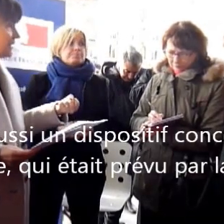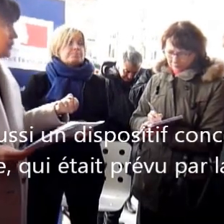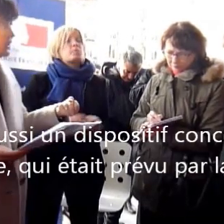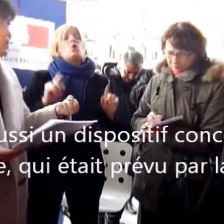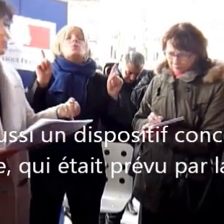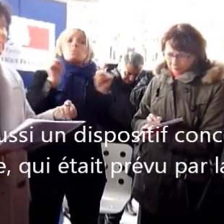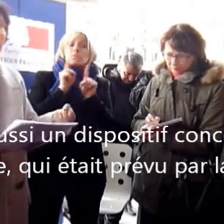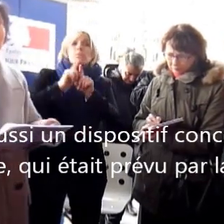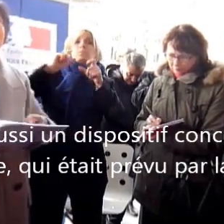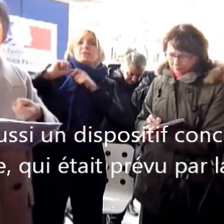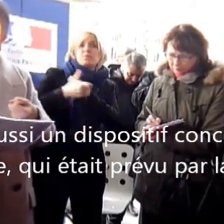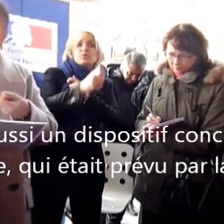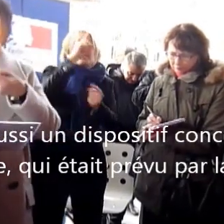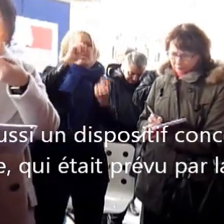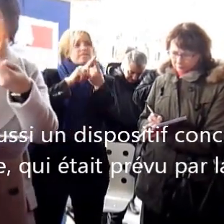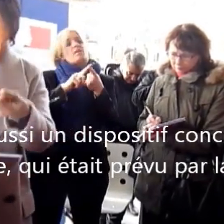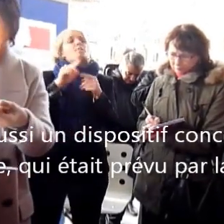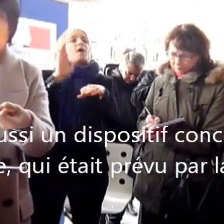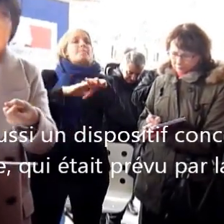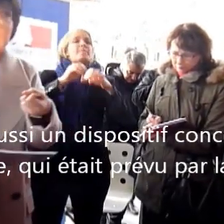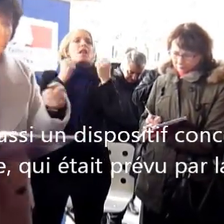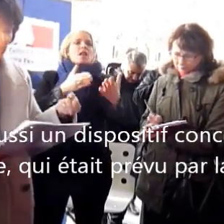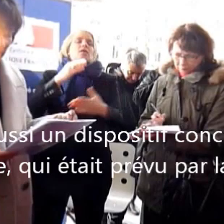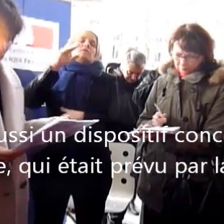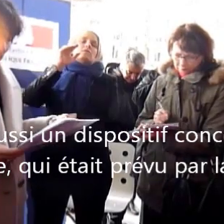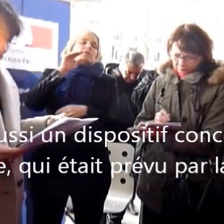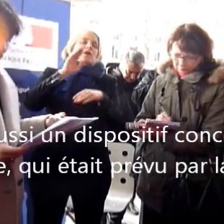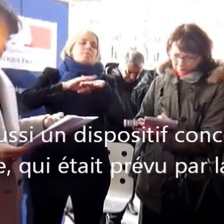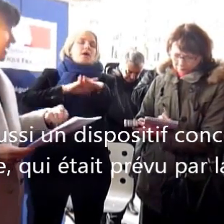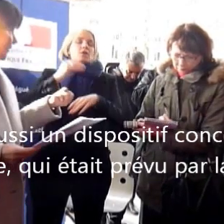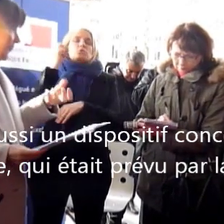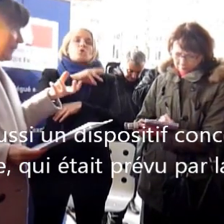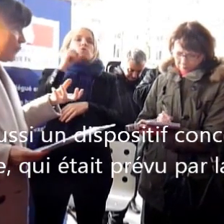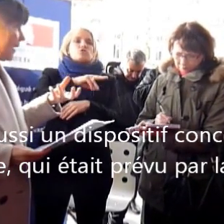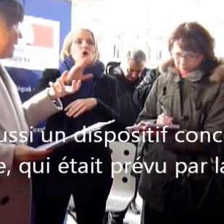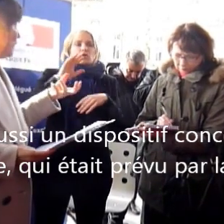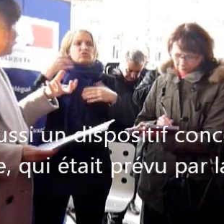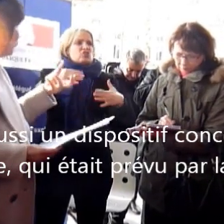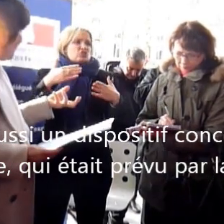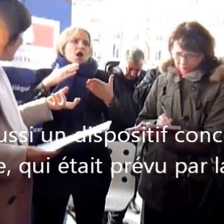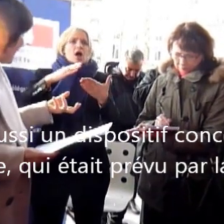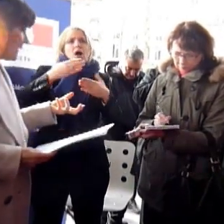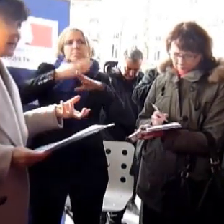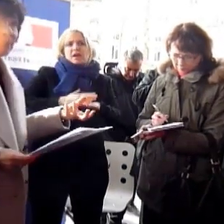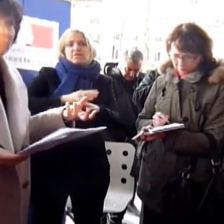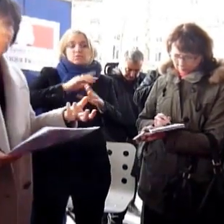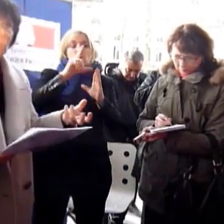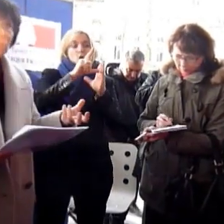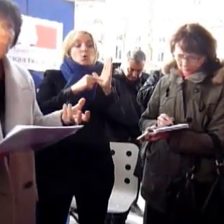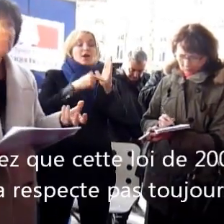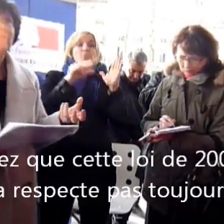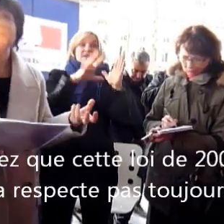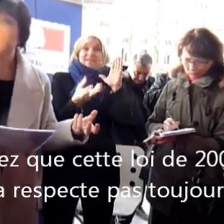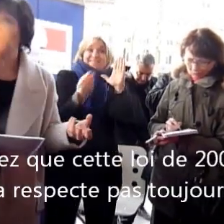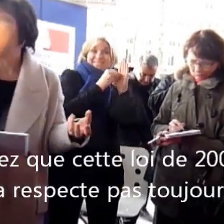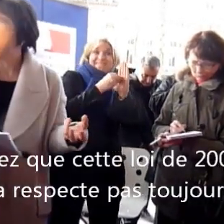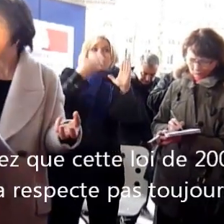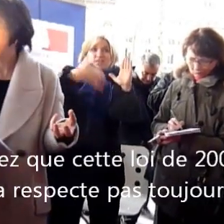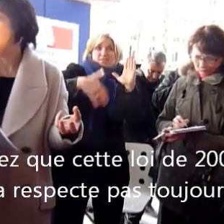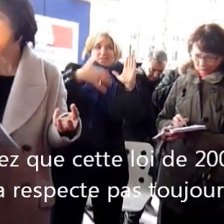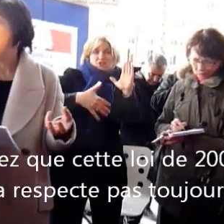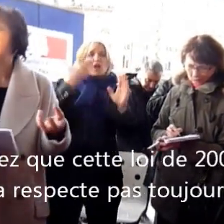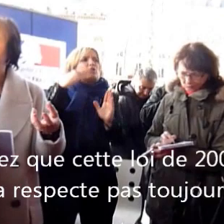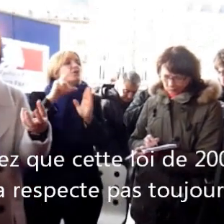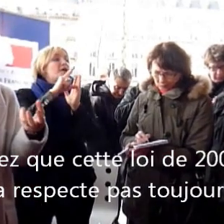aussi un dispositif concernant les appels d'urgence, qui était prévu par la loi de 2005. Donc, vous savez que cette loi